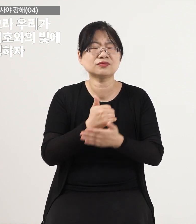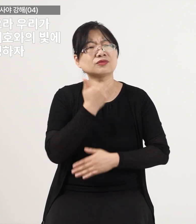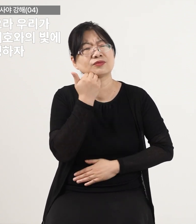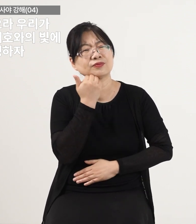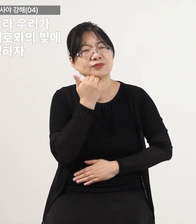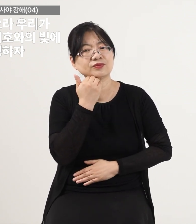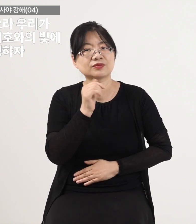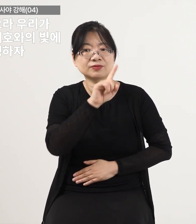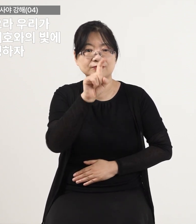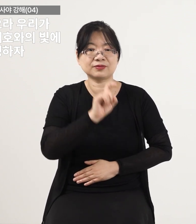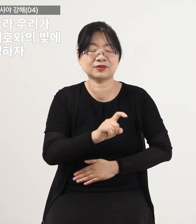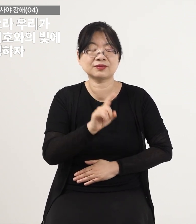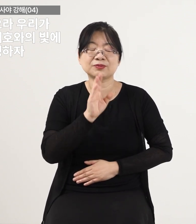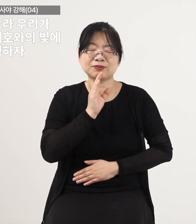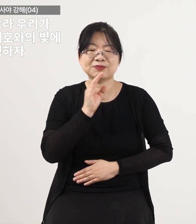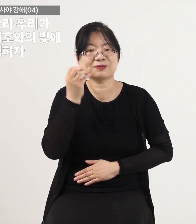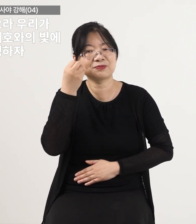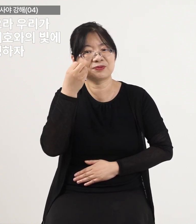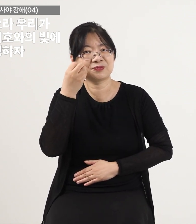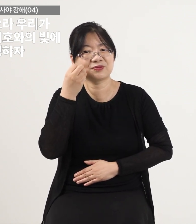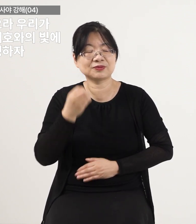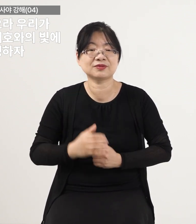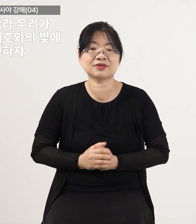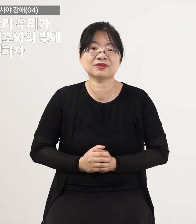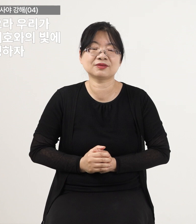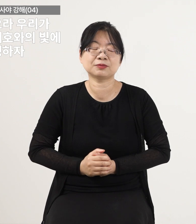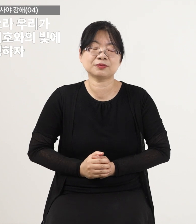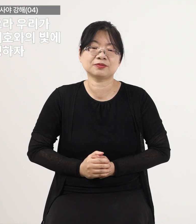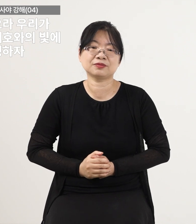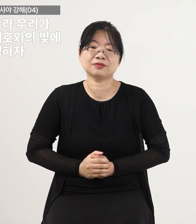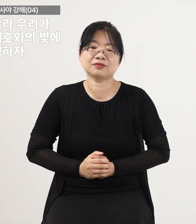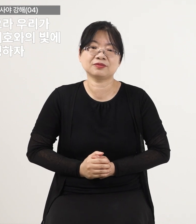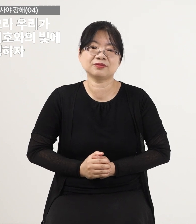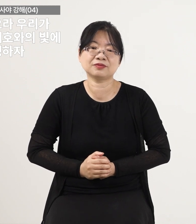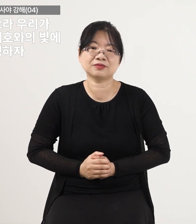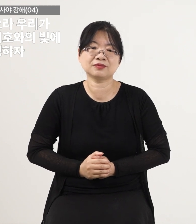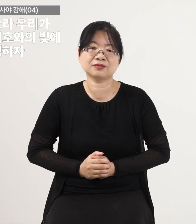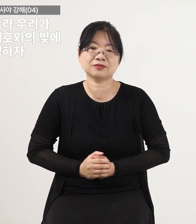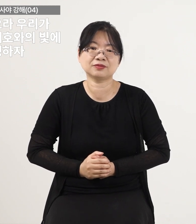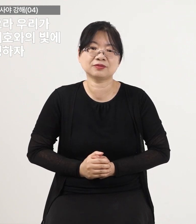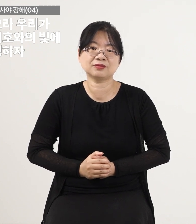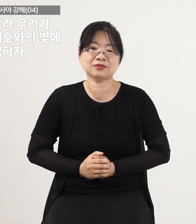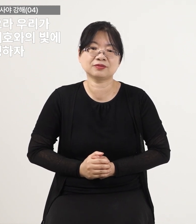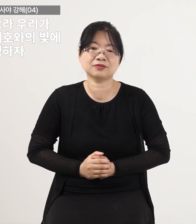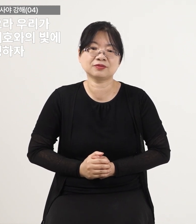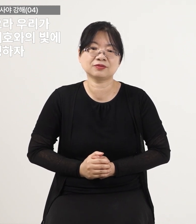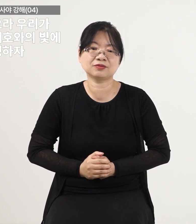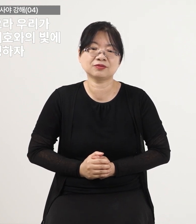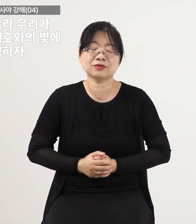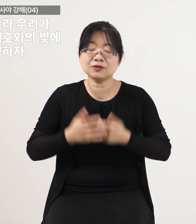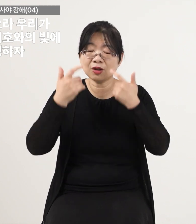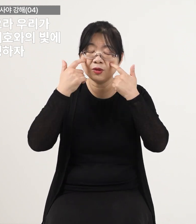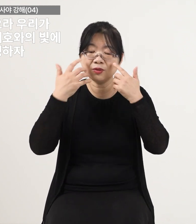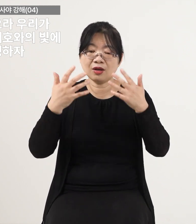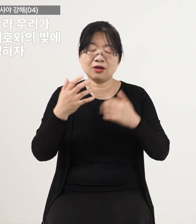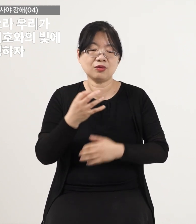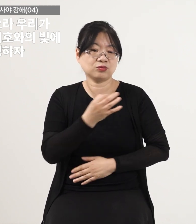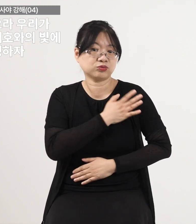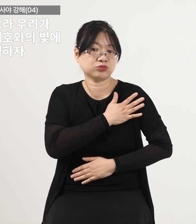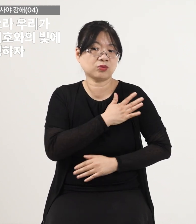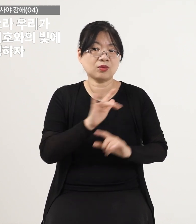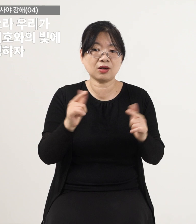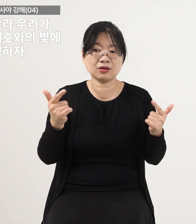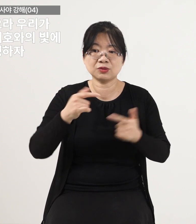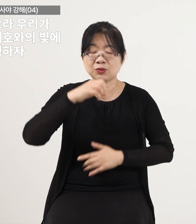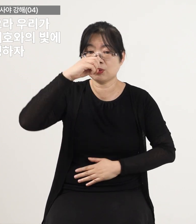분일까? 신기하다, 신비스럽다. 저 사람 분명히 재벌도 아니고 부자도